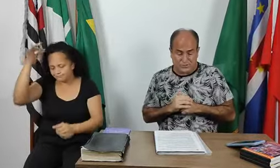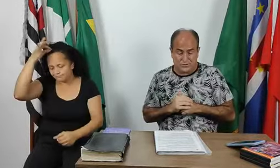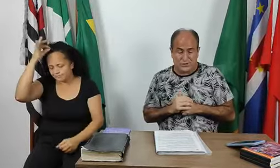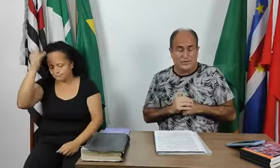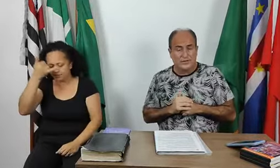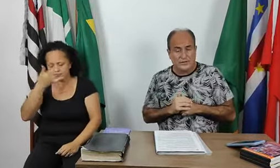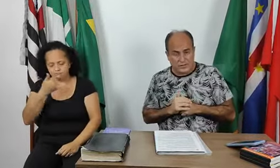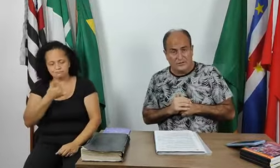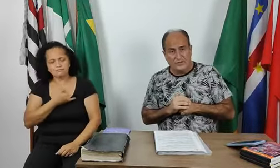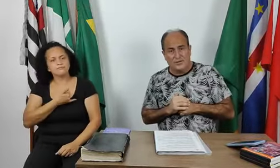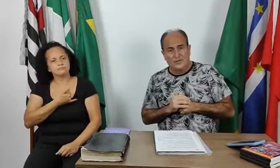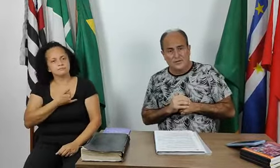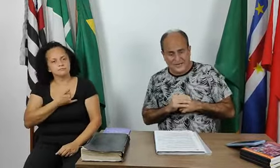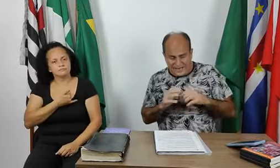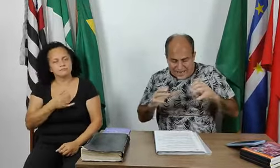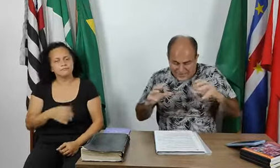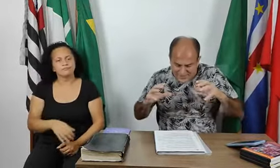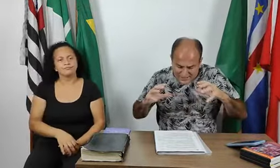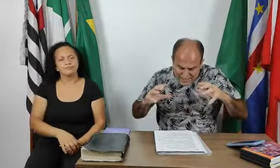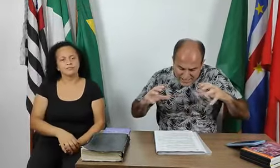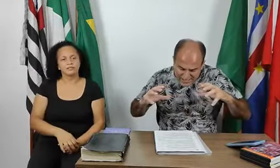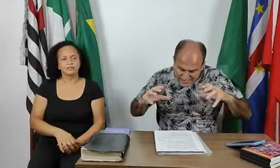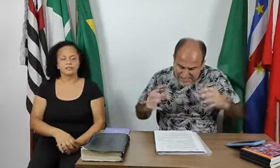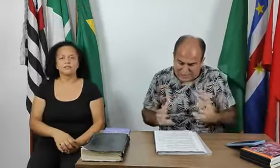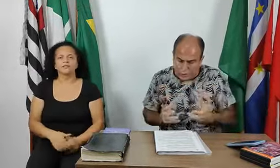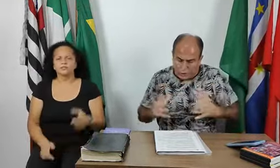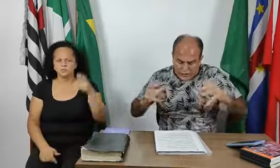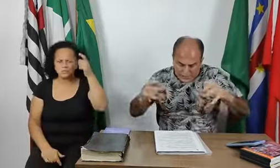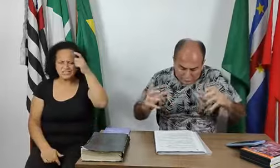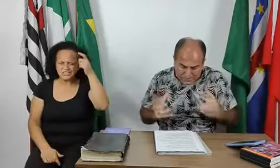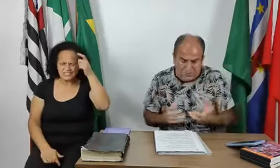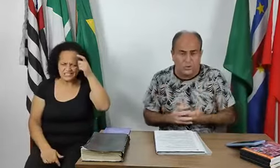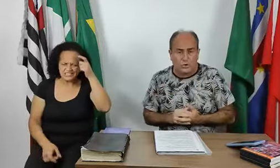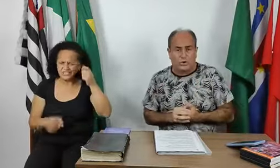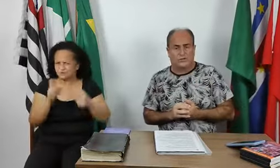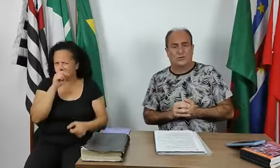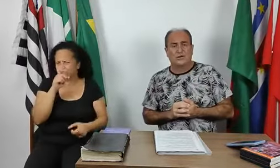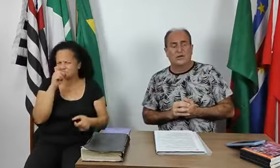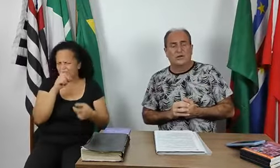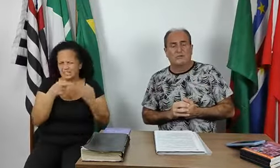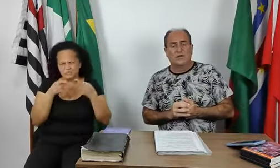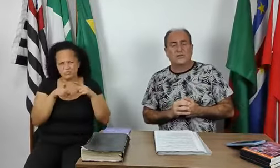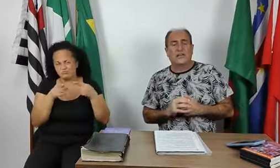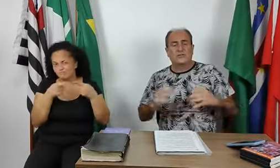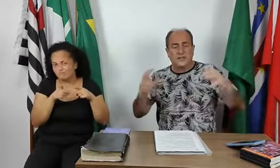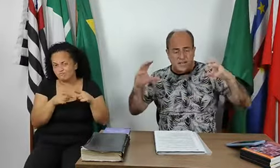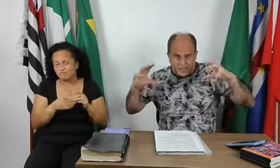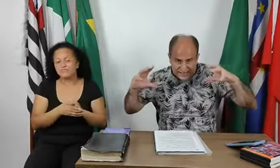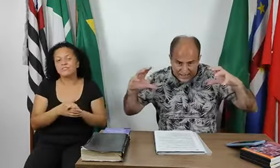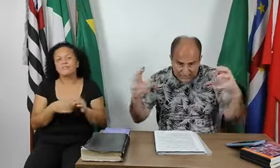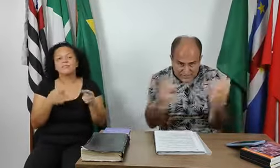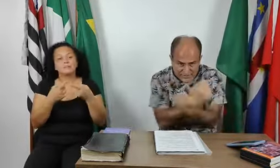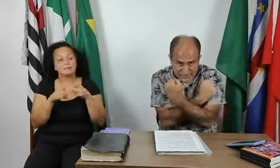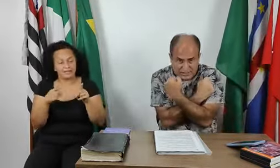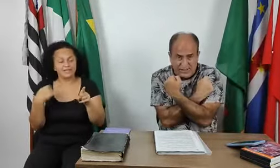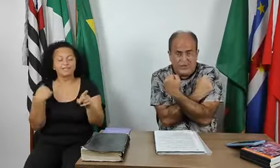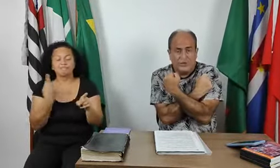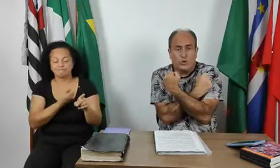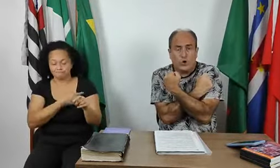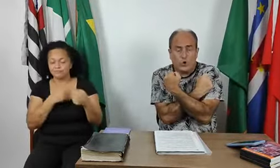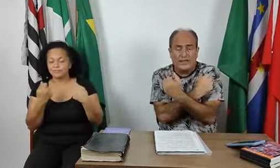Deus. Entendeu? Satanás, ele é enganador, ele é um mentiroso. Por isso que a gente tem que se